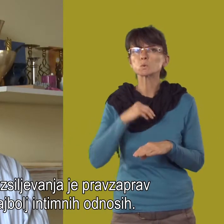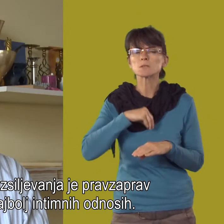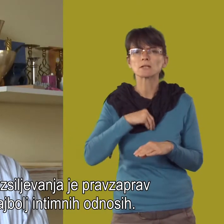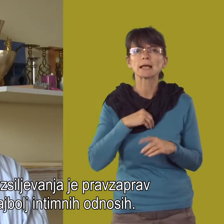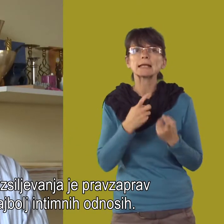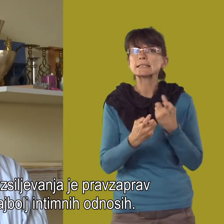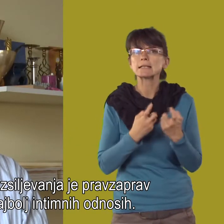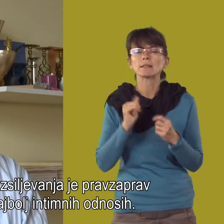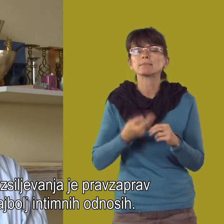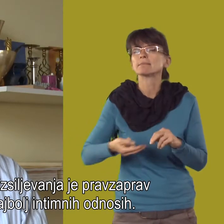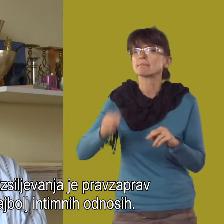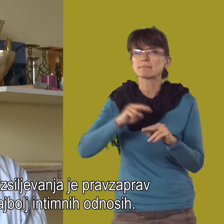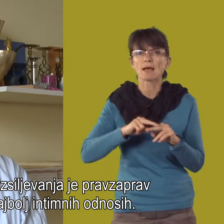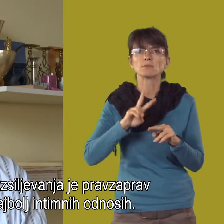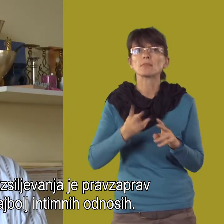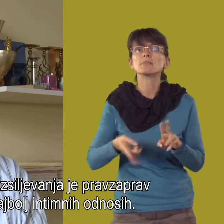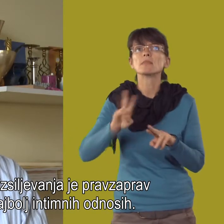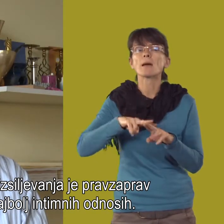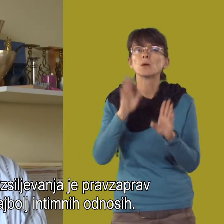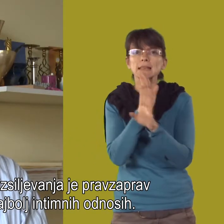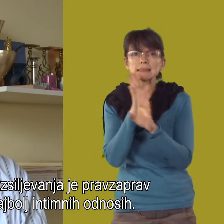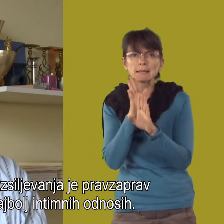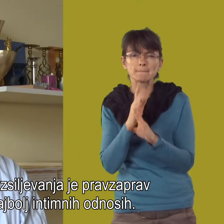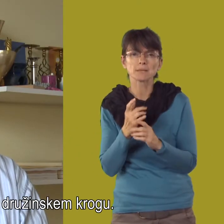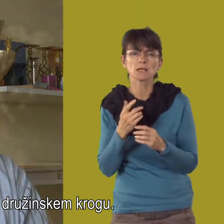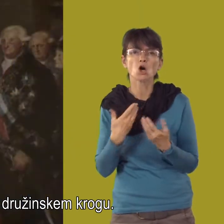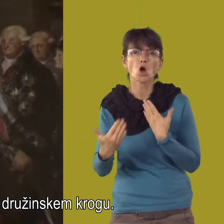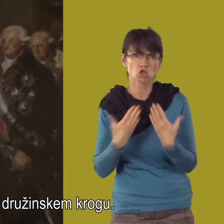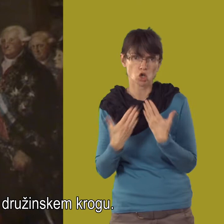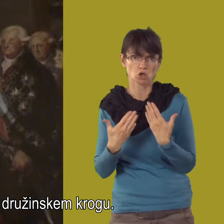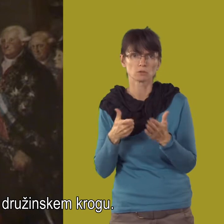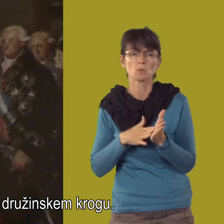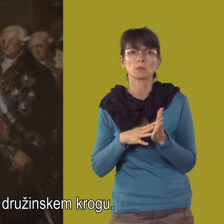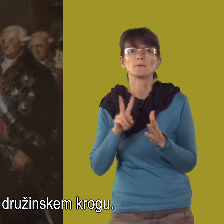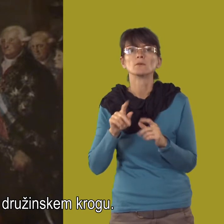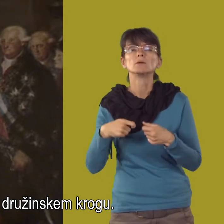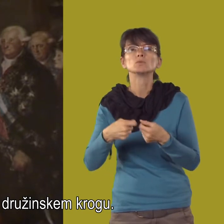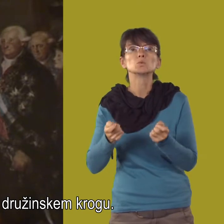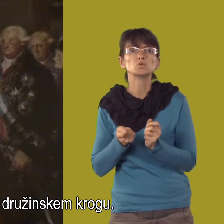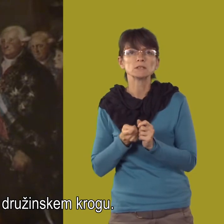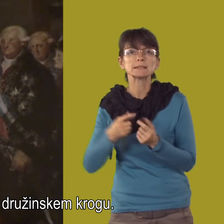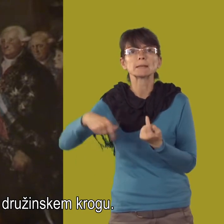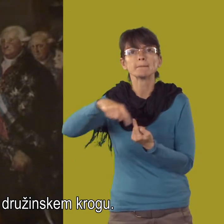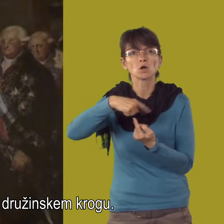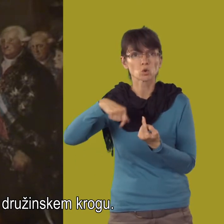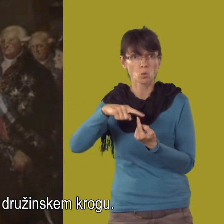Čustvenega izsiljevanja je pravzaprav največ v najbolj intimnih odnosih, torej v družinskem krogu.